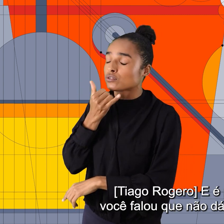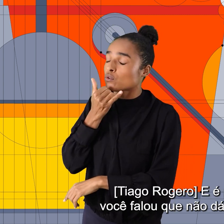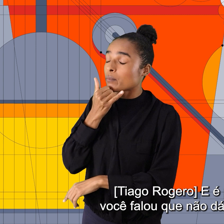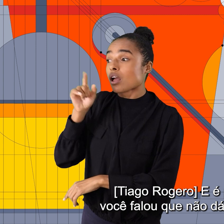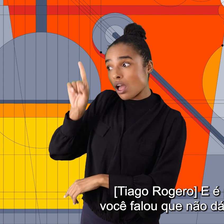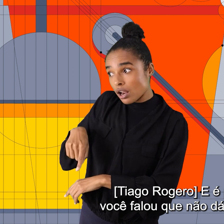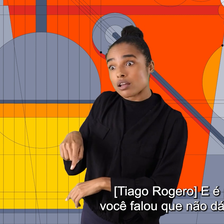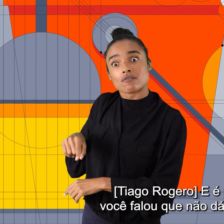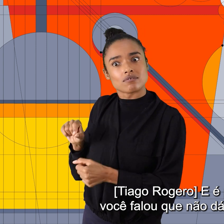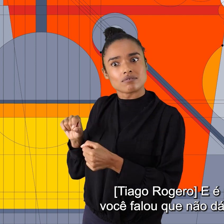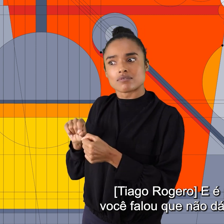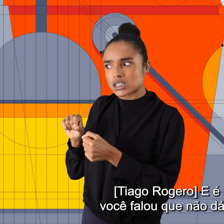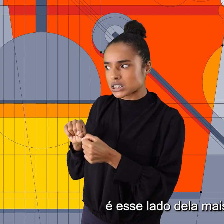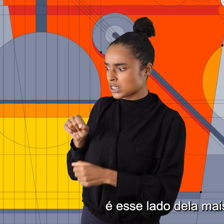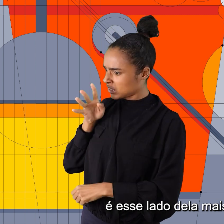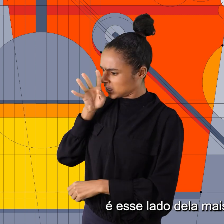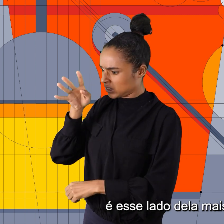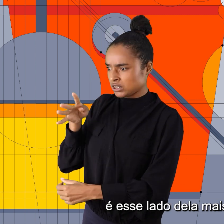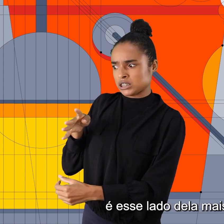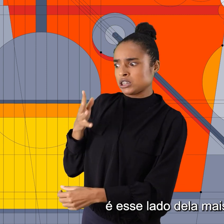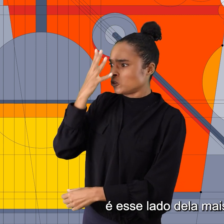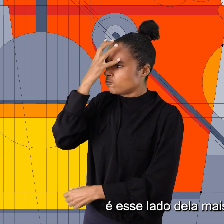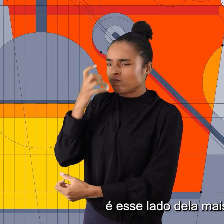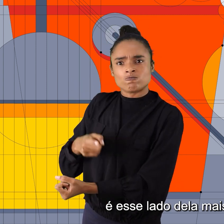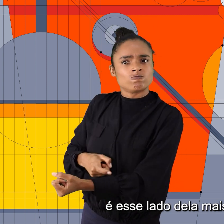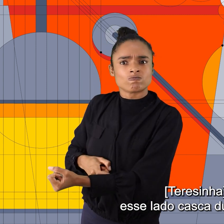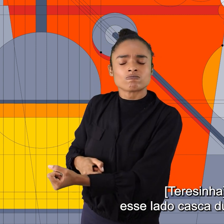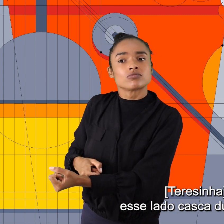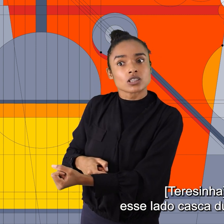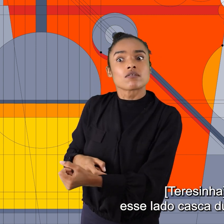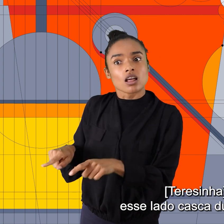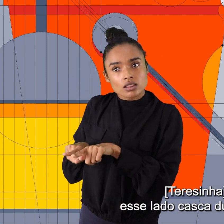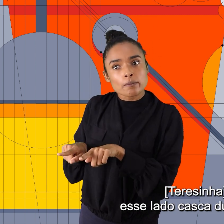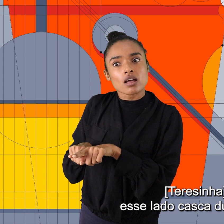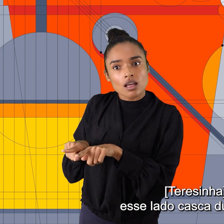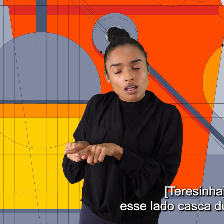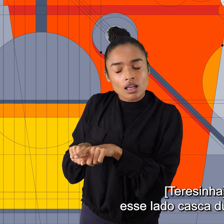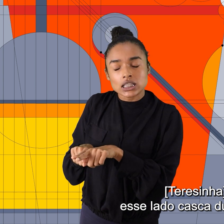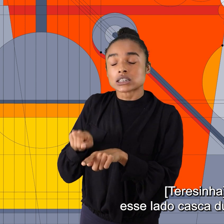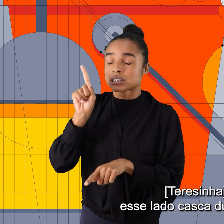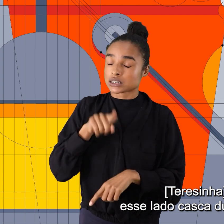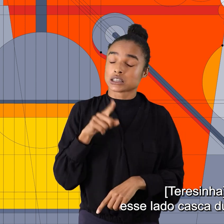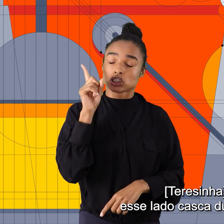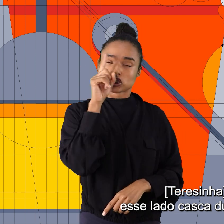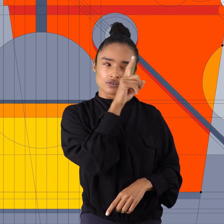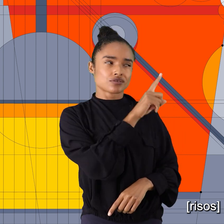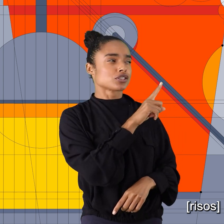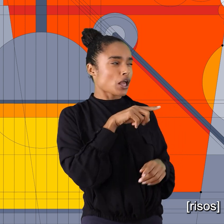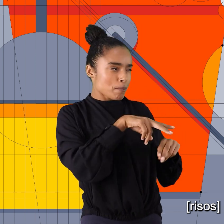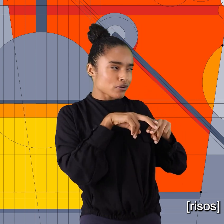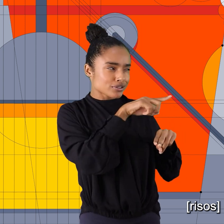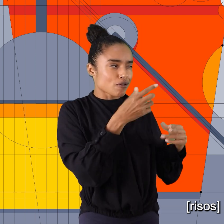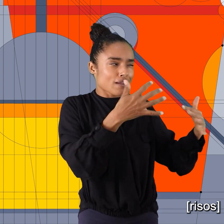estava. E é por isso que você falou que não dá para falar tudo, é esse lado dela, mais cascadura? Esse lado cascadura é